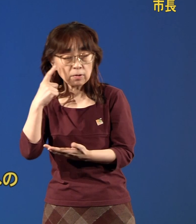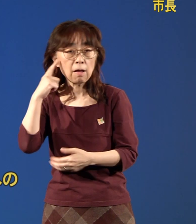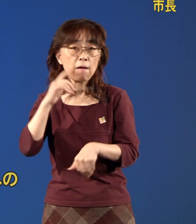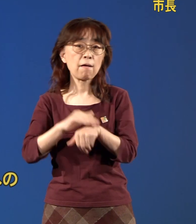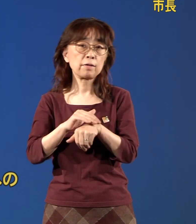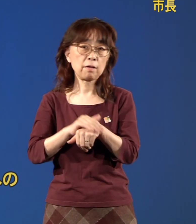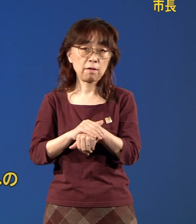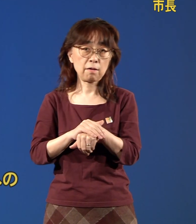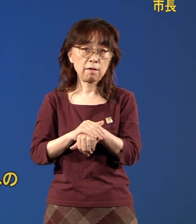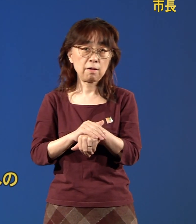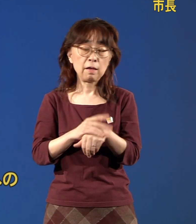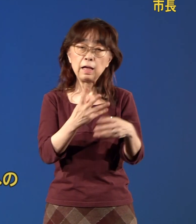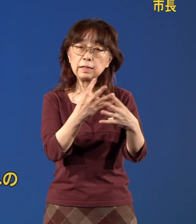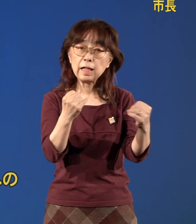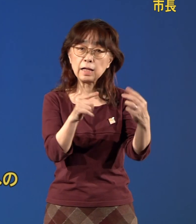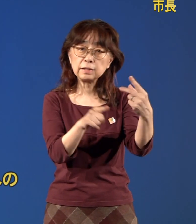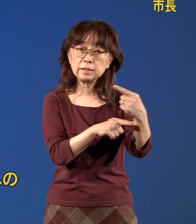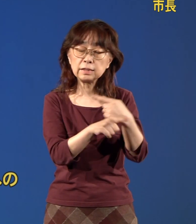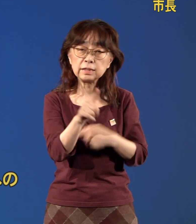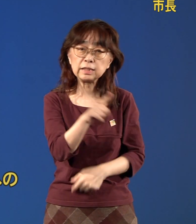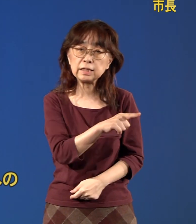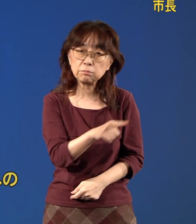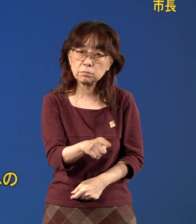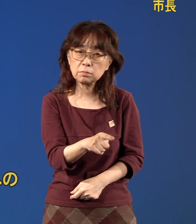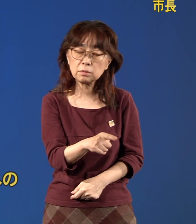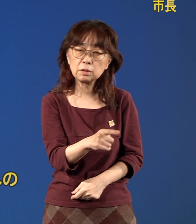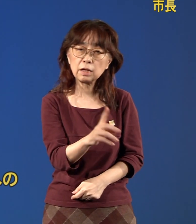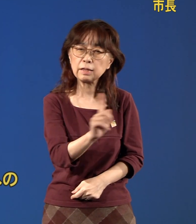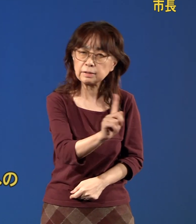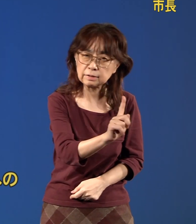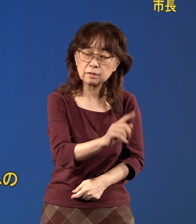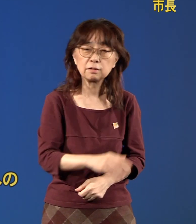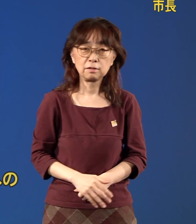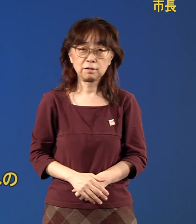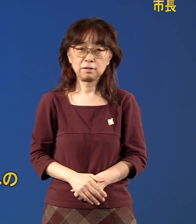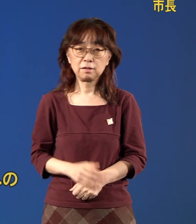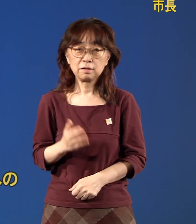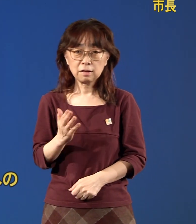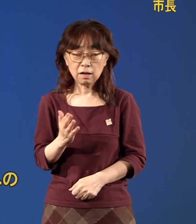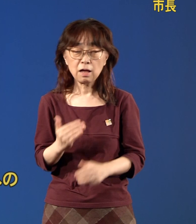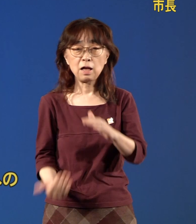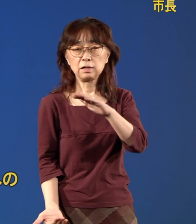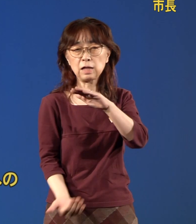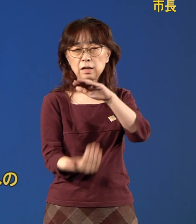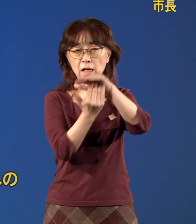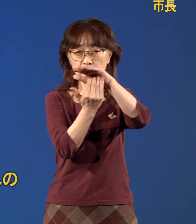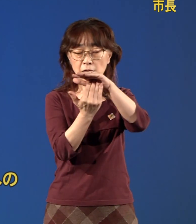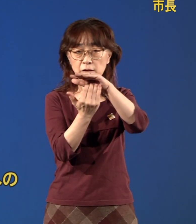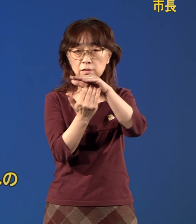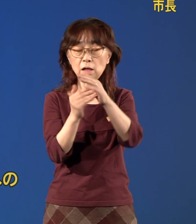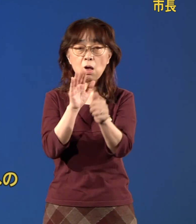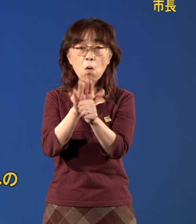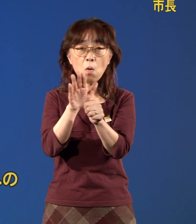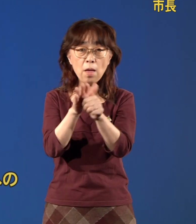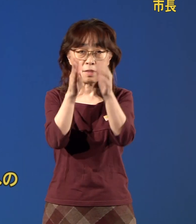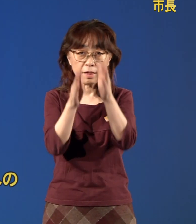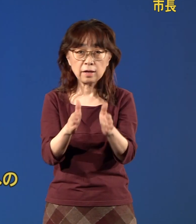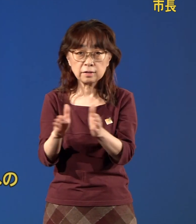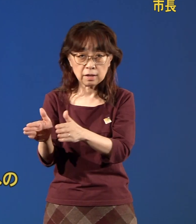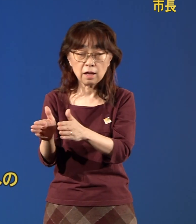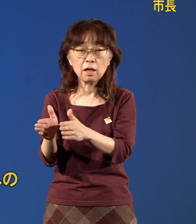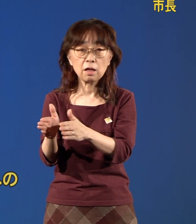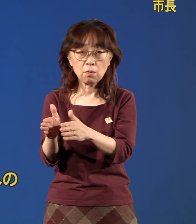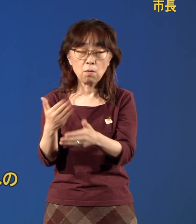から何人になったらどうかということ、先ほど申し上げましたように最大限応援体制を投入すると、でその上